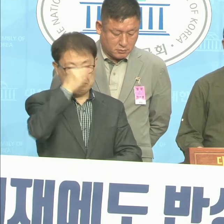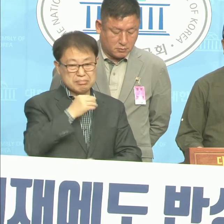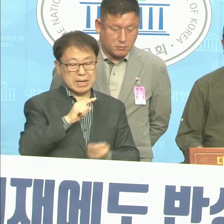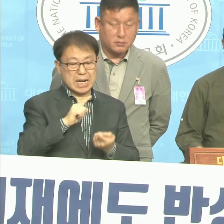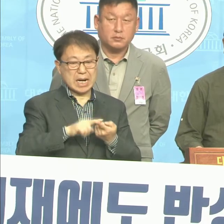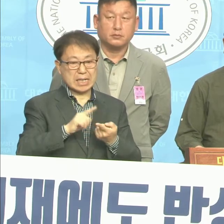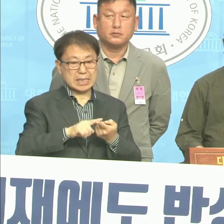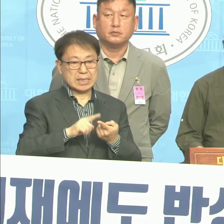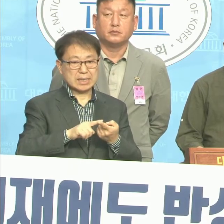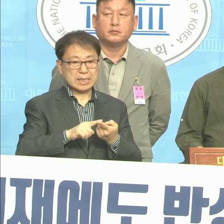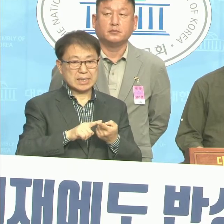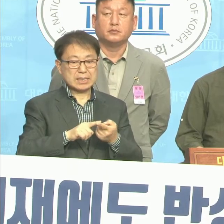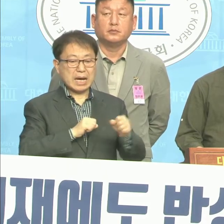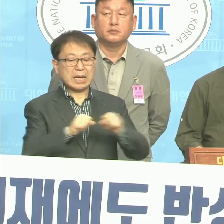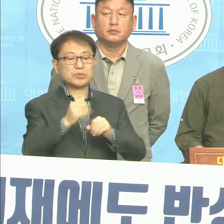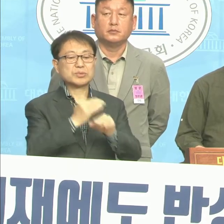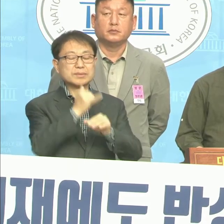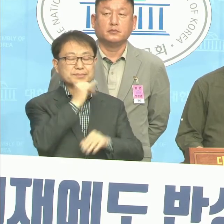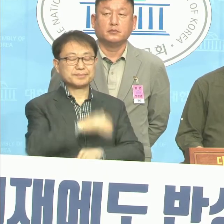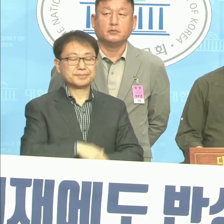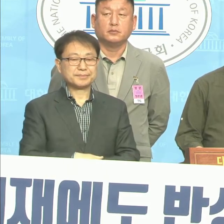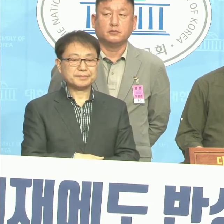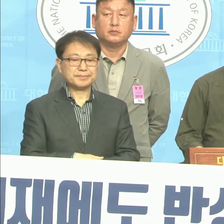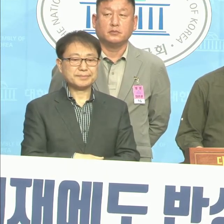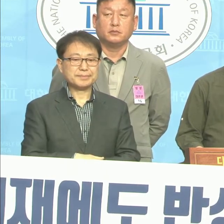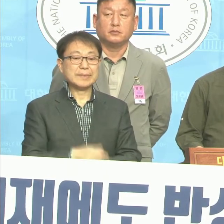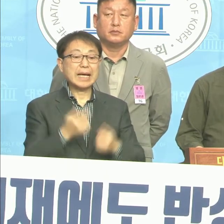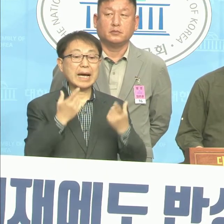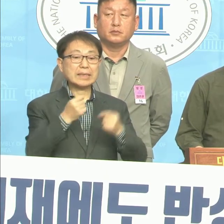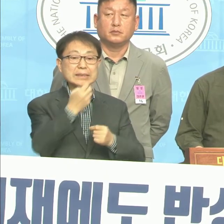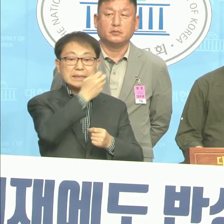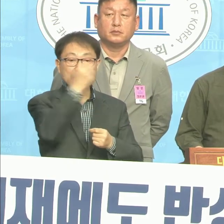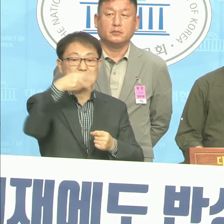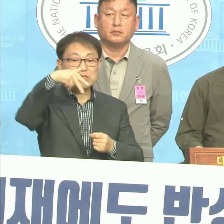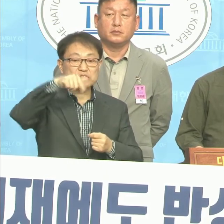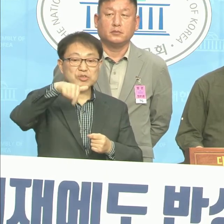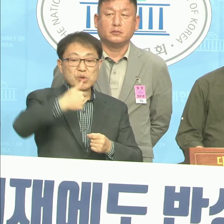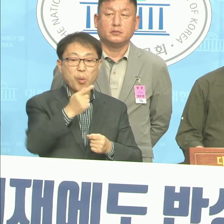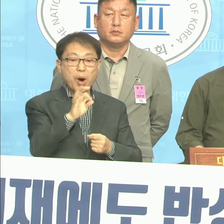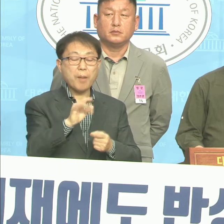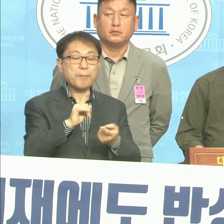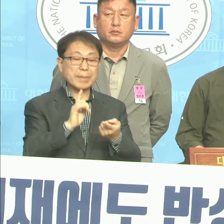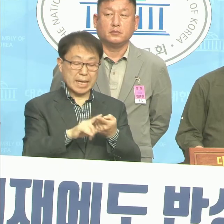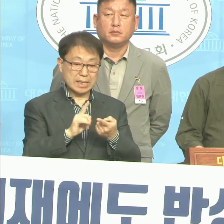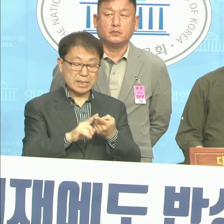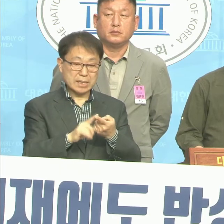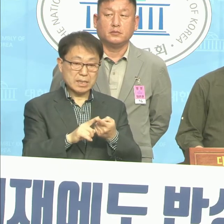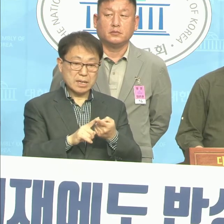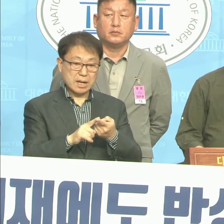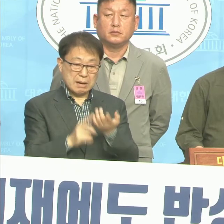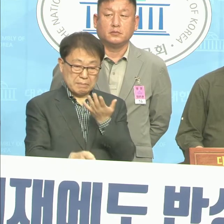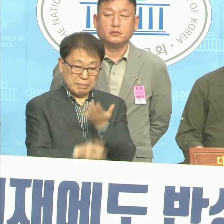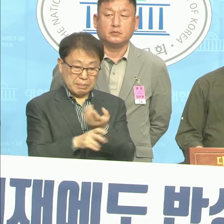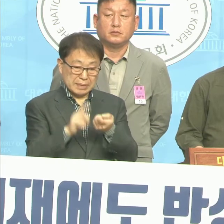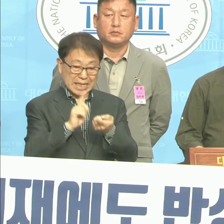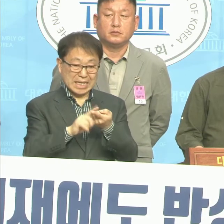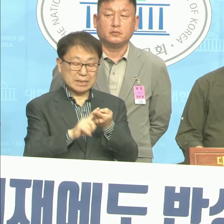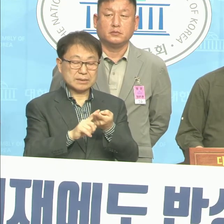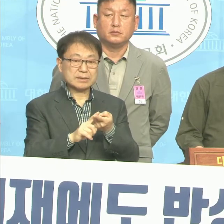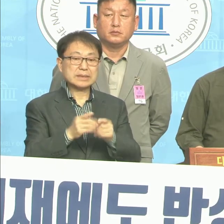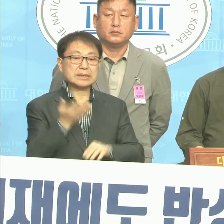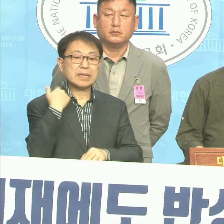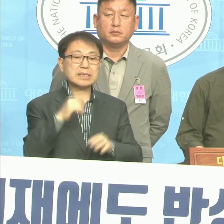스승 없이 자행하고 있습니다 이러한 삼성중공업의 초법적 범법 행위에 대해서는 지난